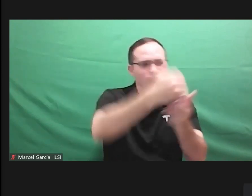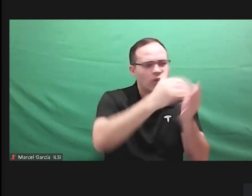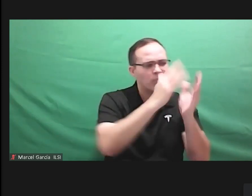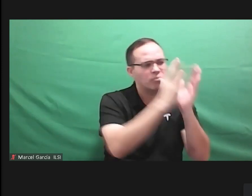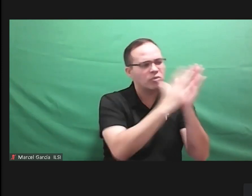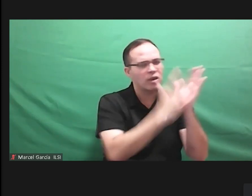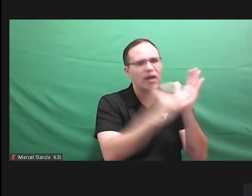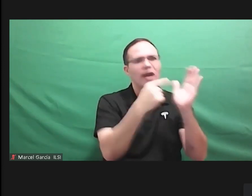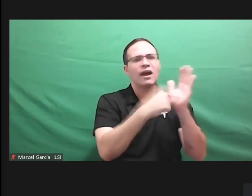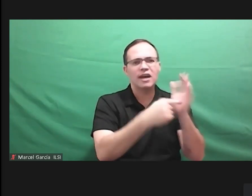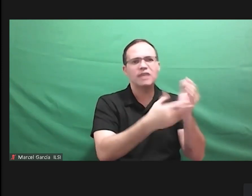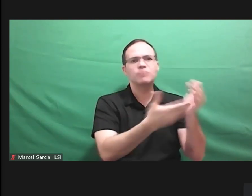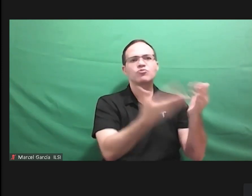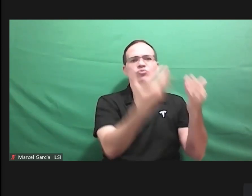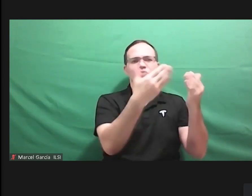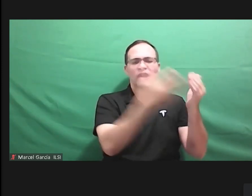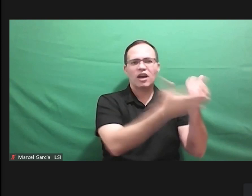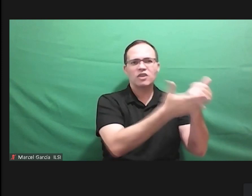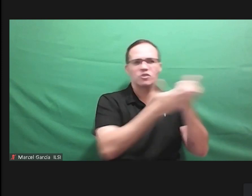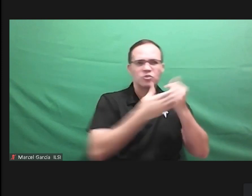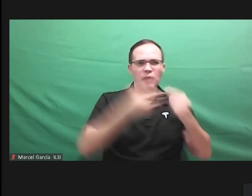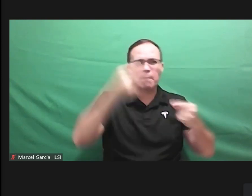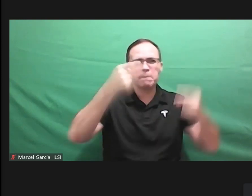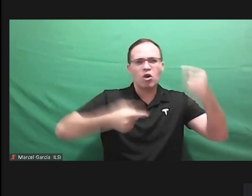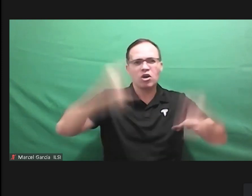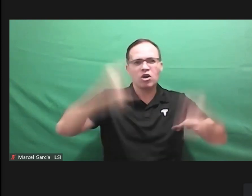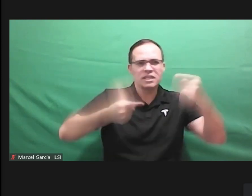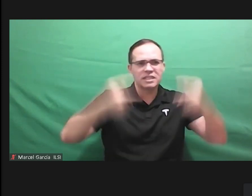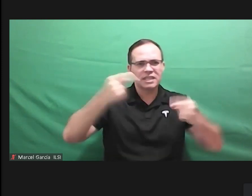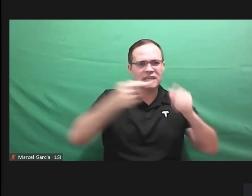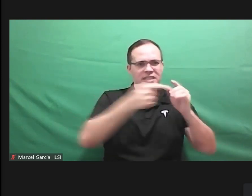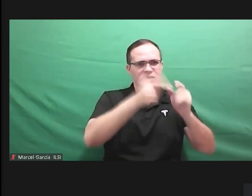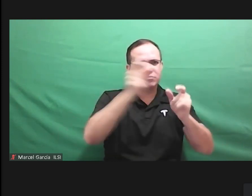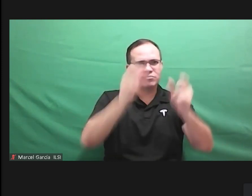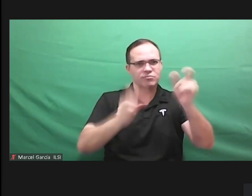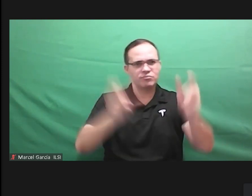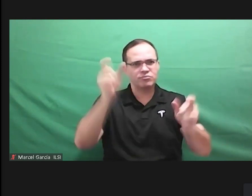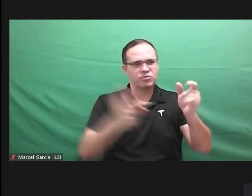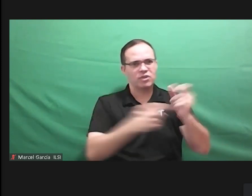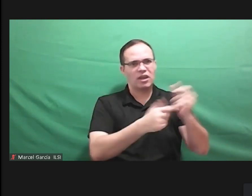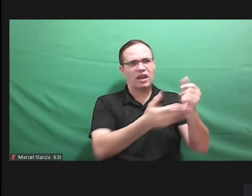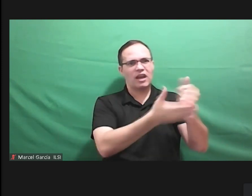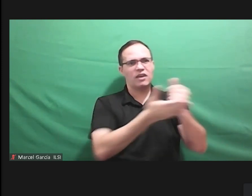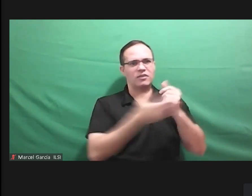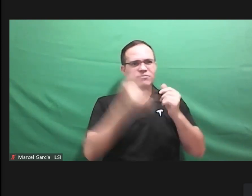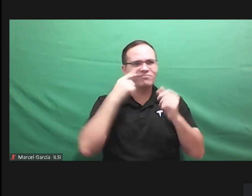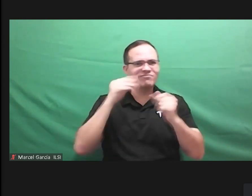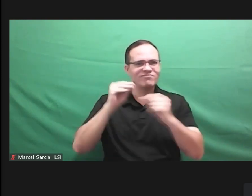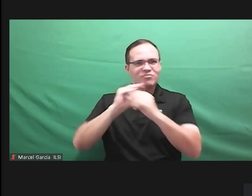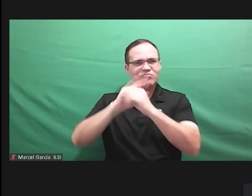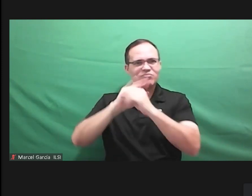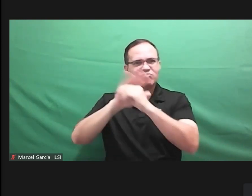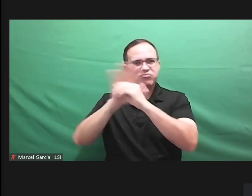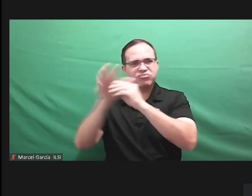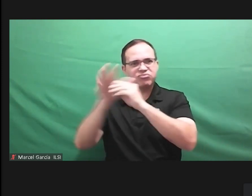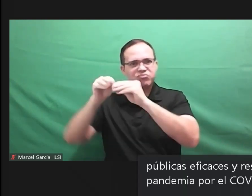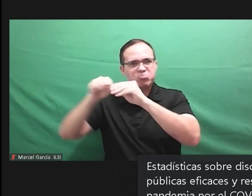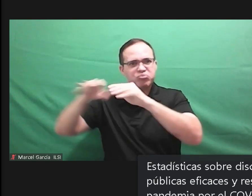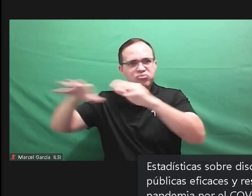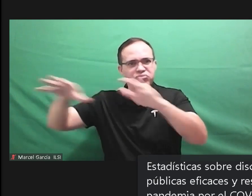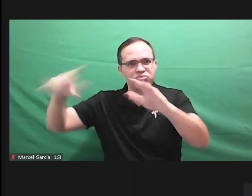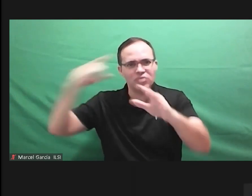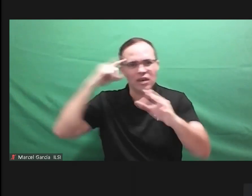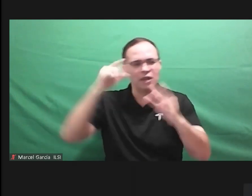públicas que realmente respondan de manera inclusiva dentro de la pandemia de COVID-19 que estamos viviendo